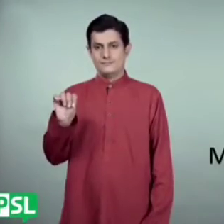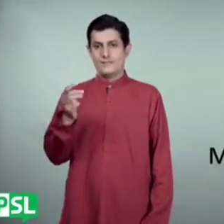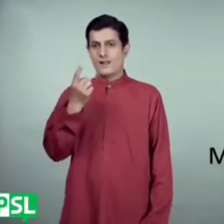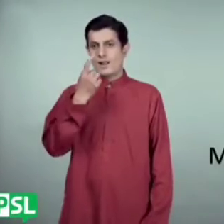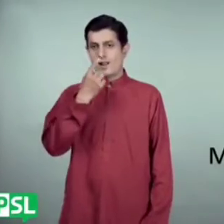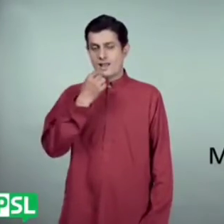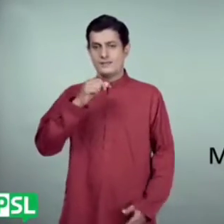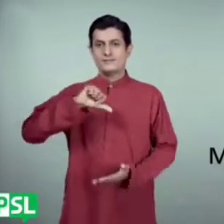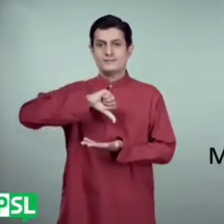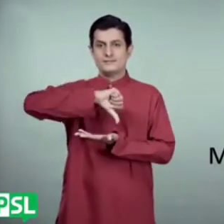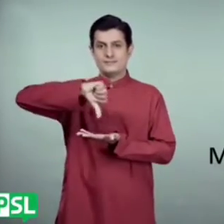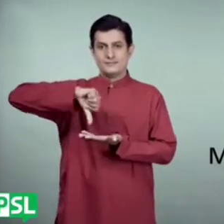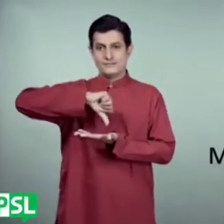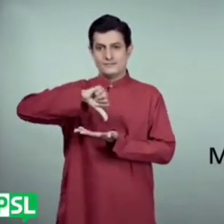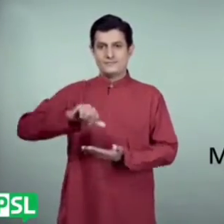میرینارا سوس,